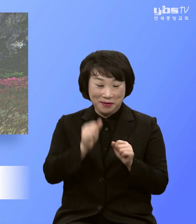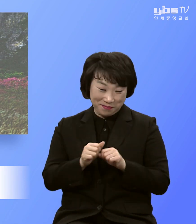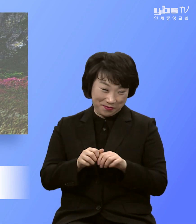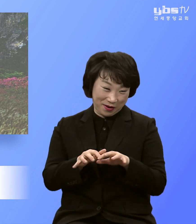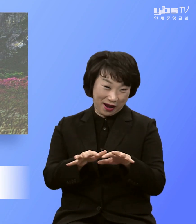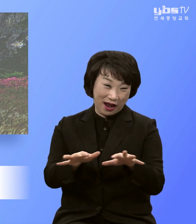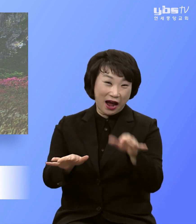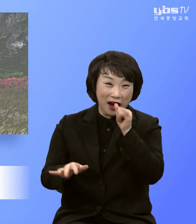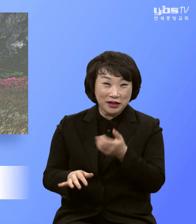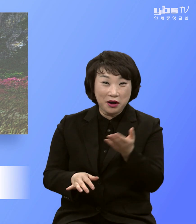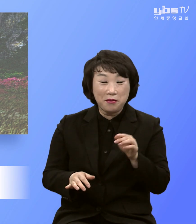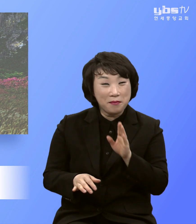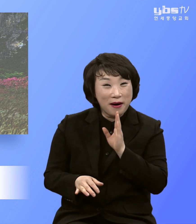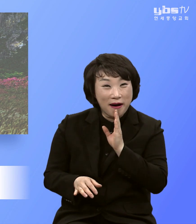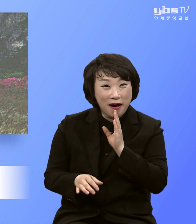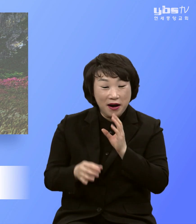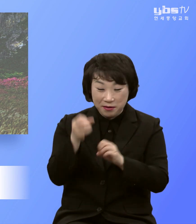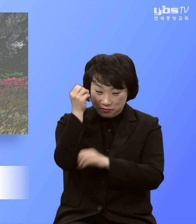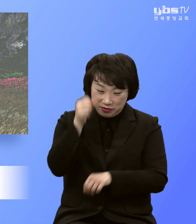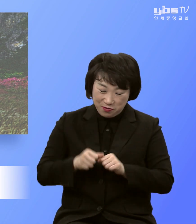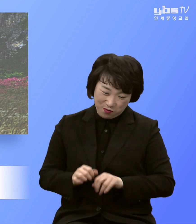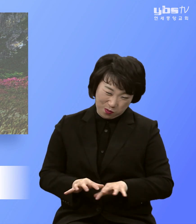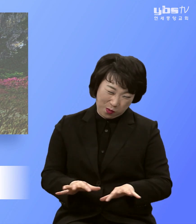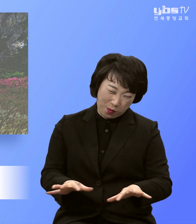펴면서 잎가에서 뿌리를 쭉